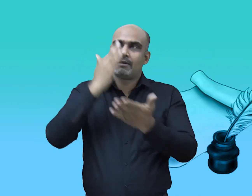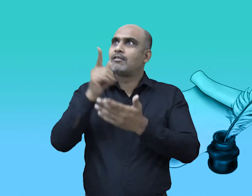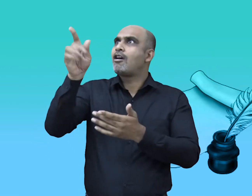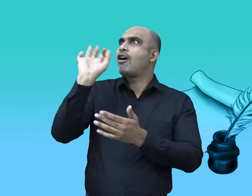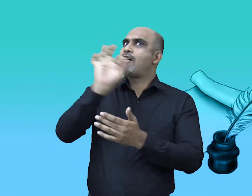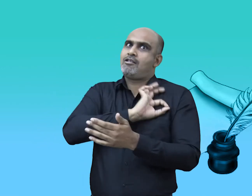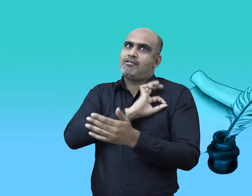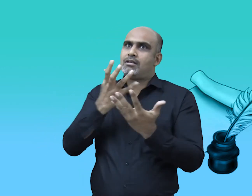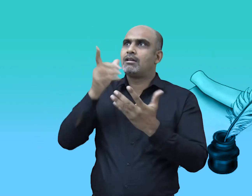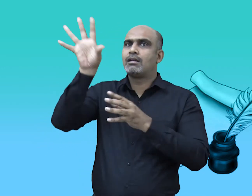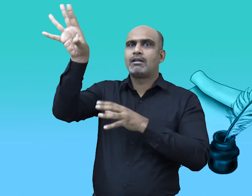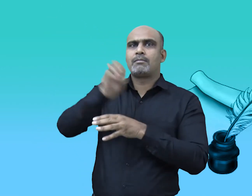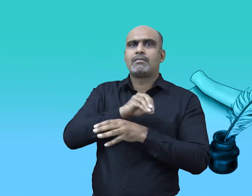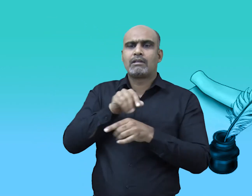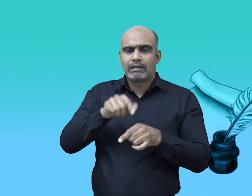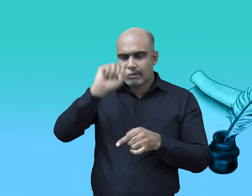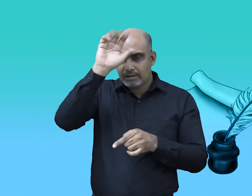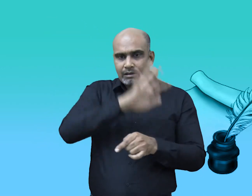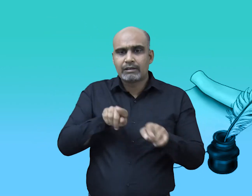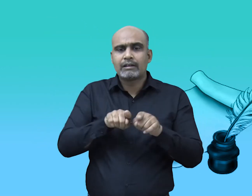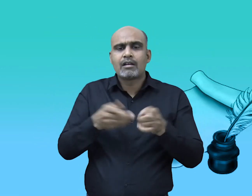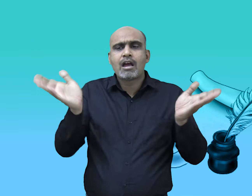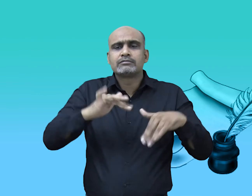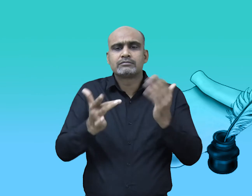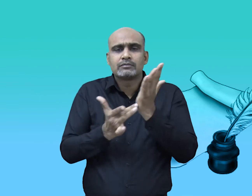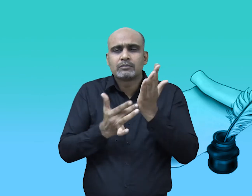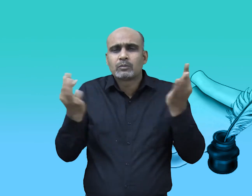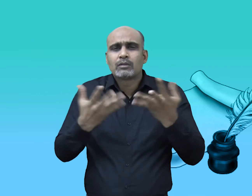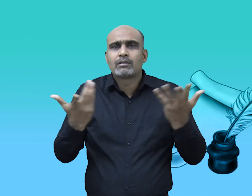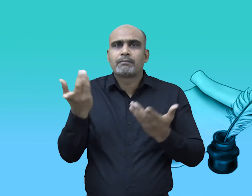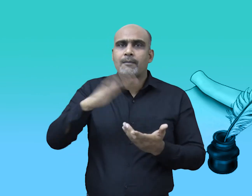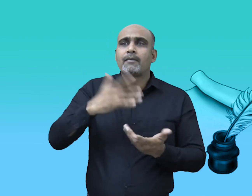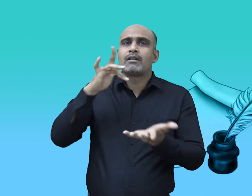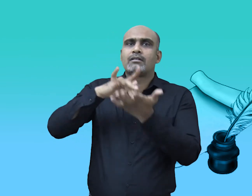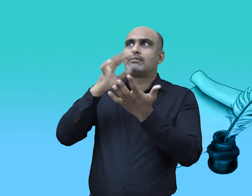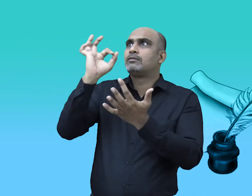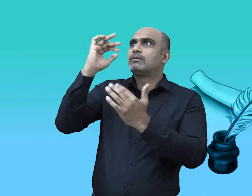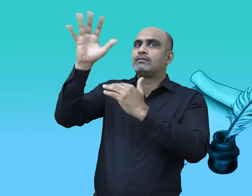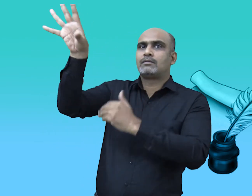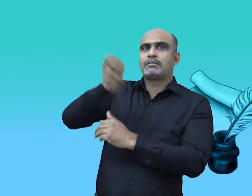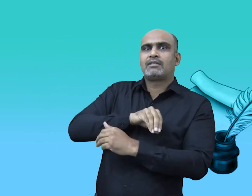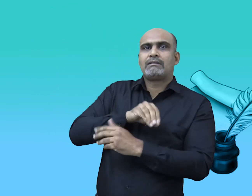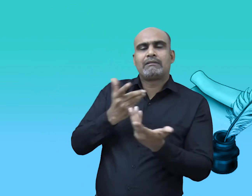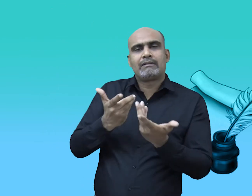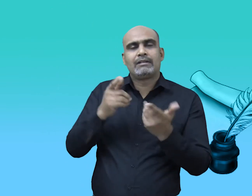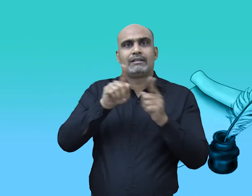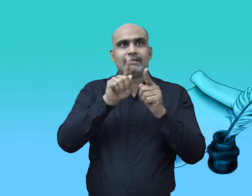ये समझने लग गए हैं कि विकासशील देश विकसित देशों की कार्यसूची के अनुसार कार्य कर रहे हैं,